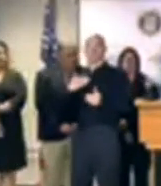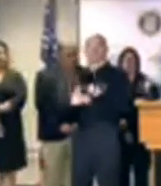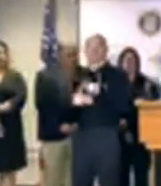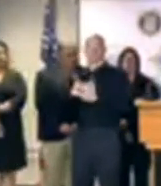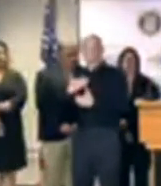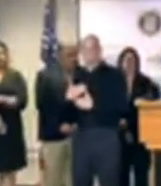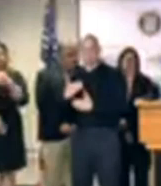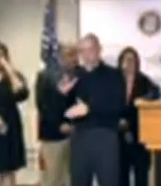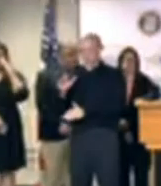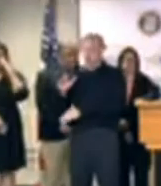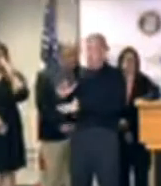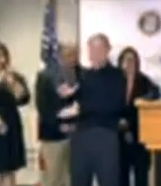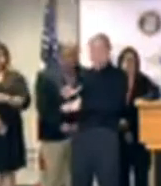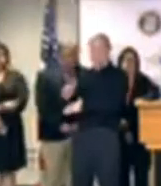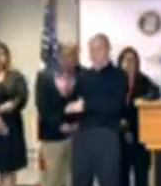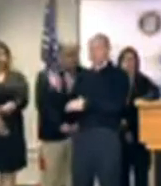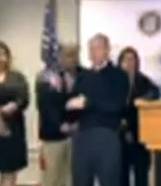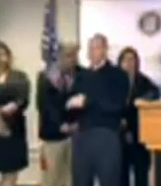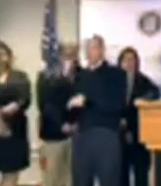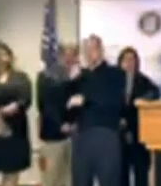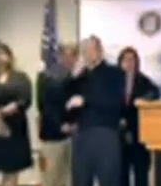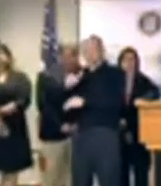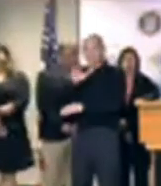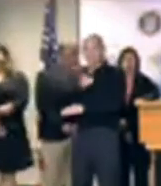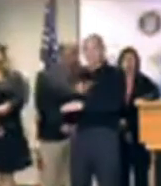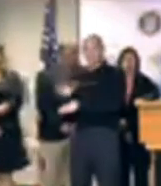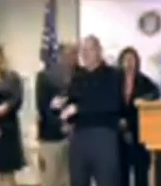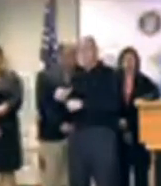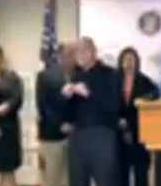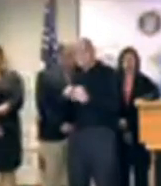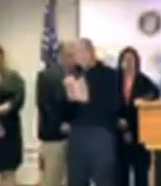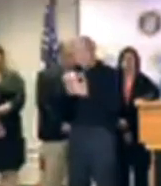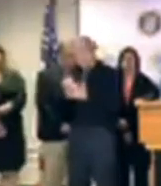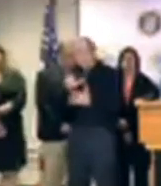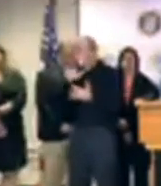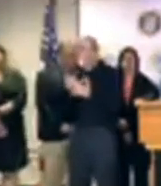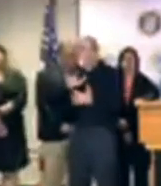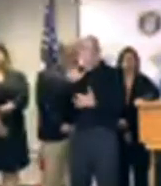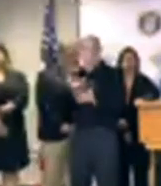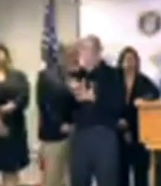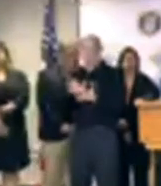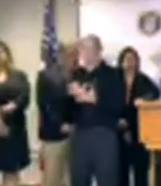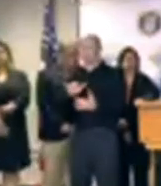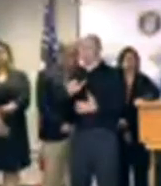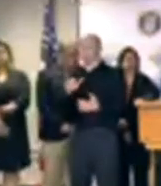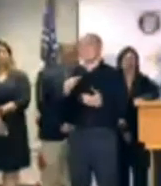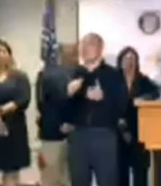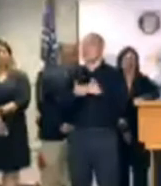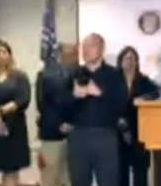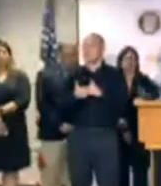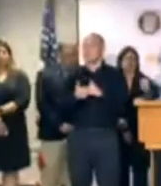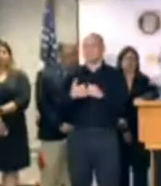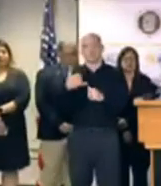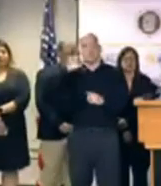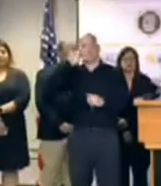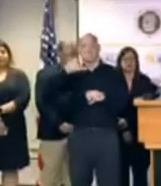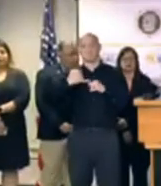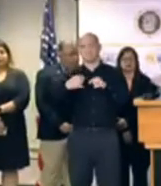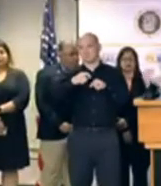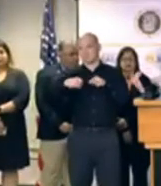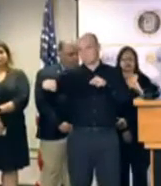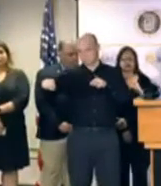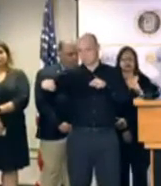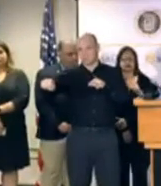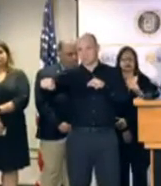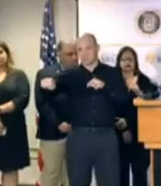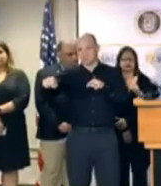las tardes, ¿verdad? Mantener una comunicación, vamos a darle una línea telefónica donde ustedes se van a poder comunicar con nosotros